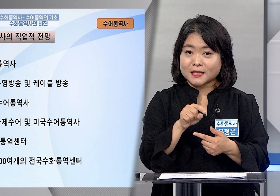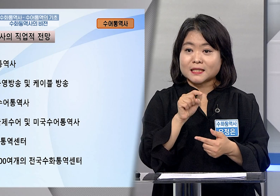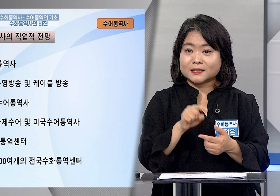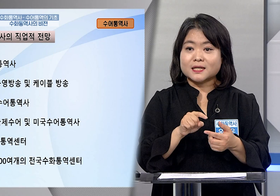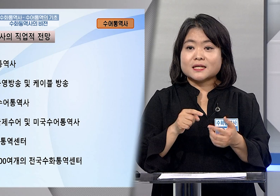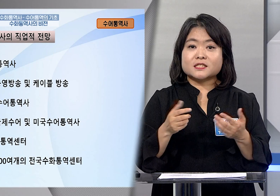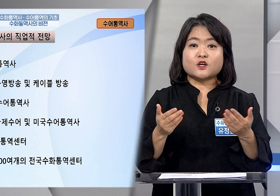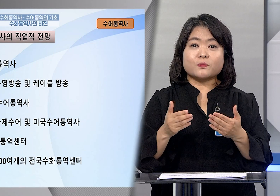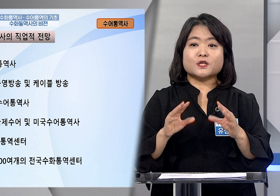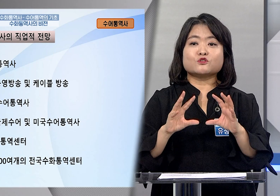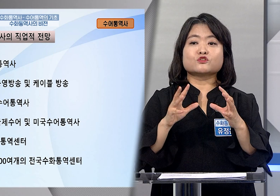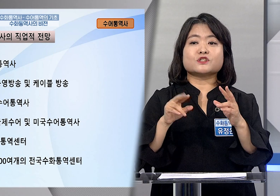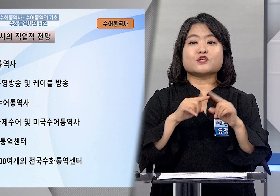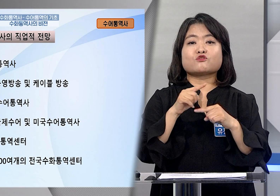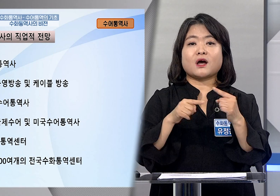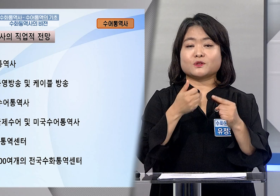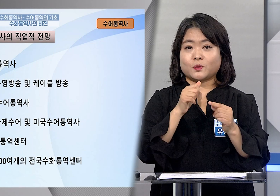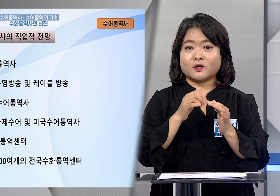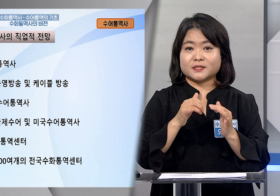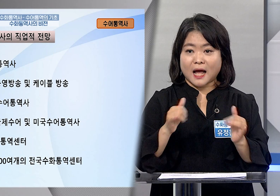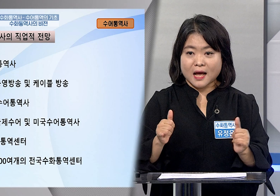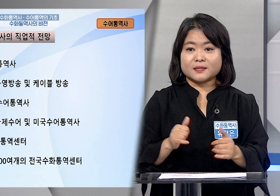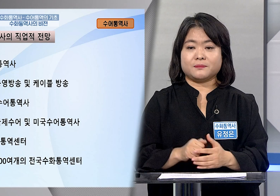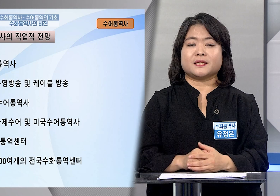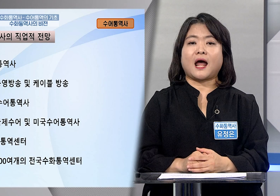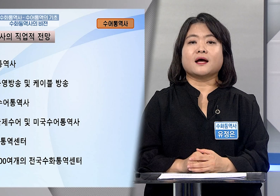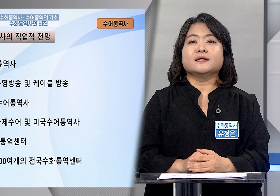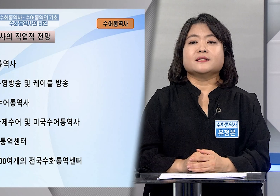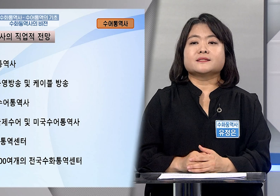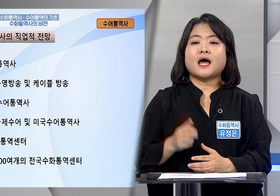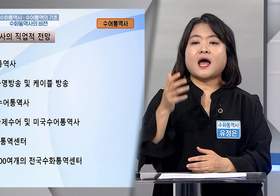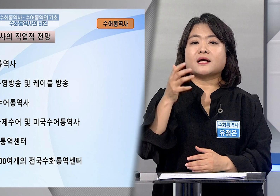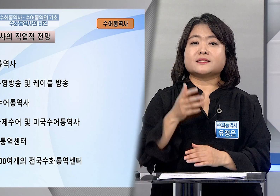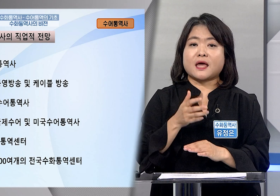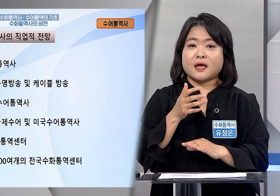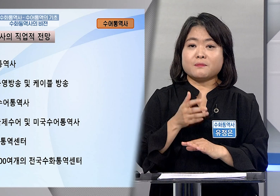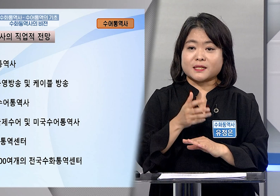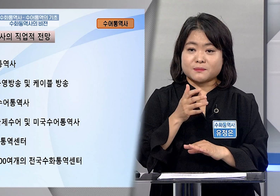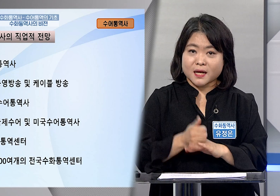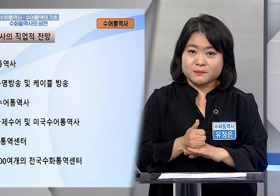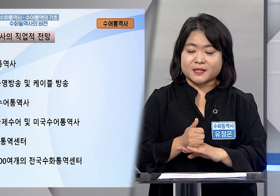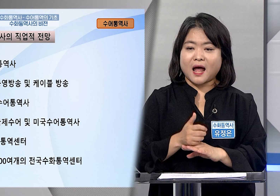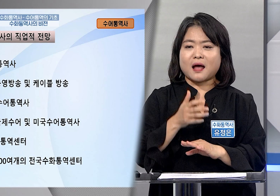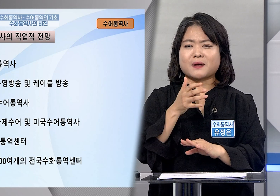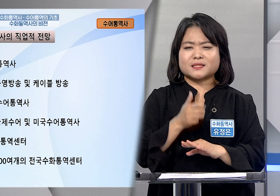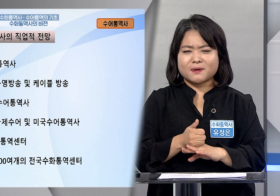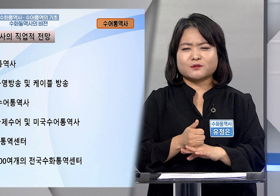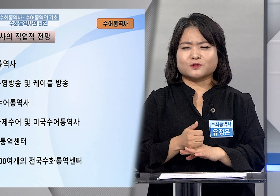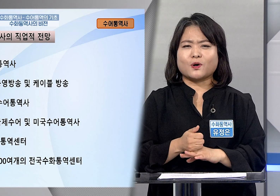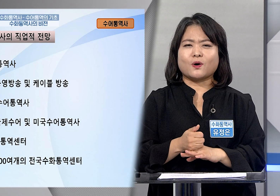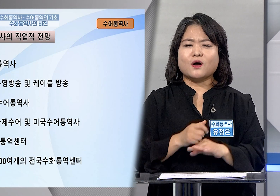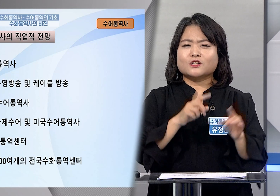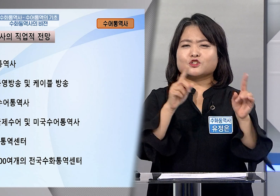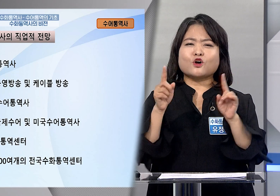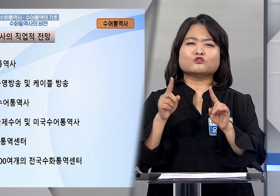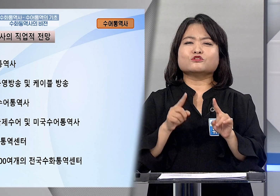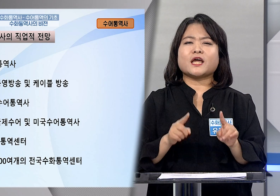있는 직업이 국제수화 통역사입니다. 자, 이제 마지막입니다. 마지막으로요. 전국에